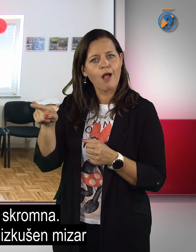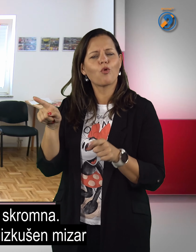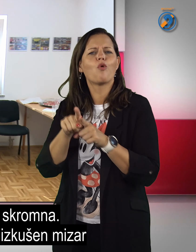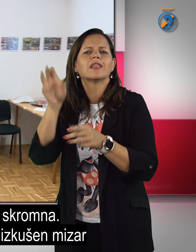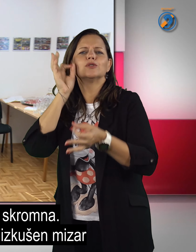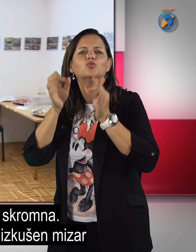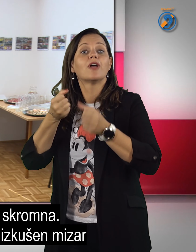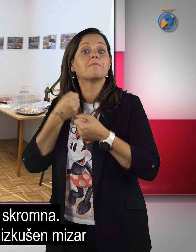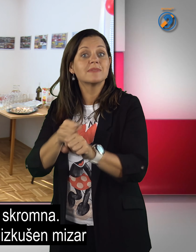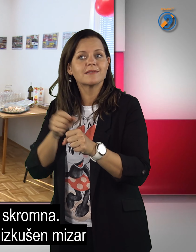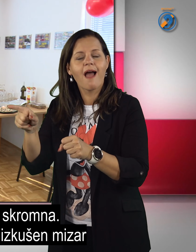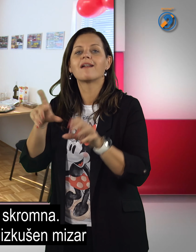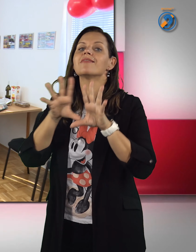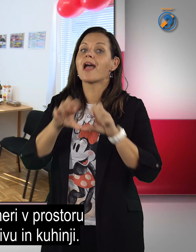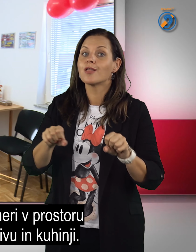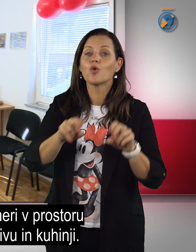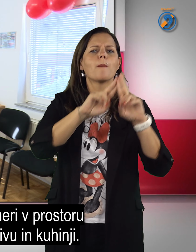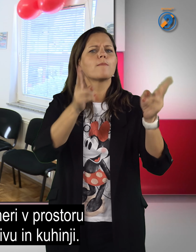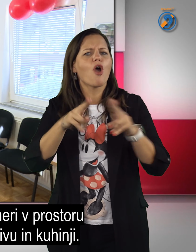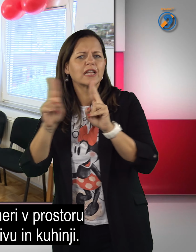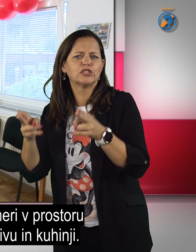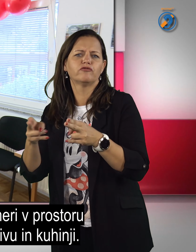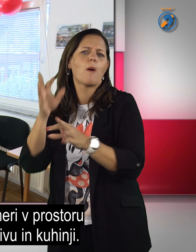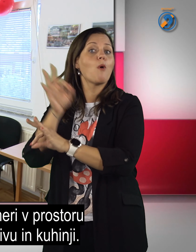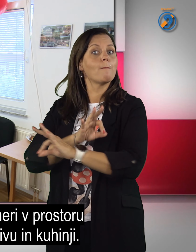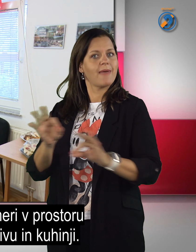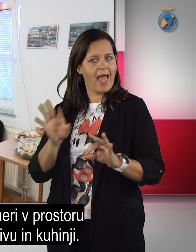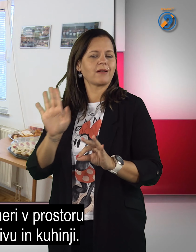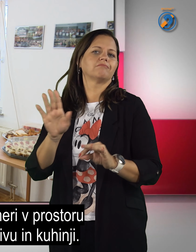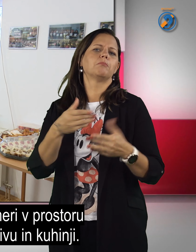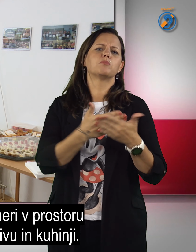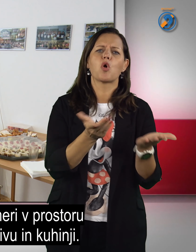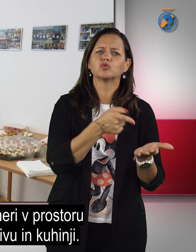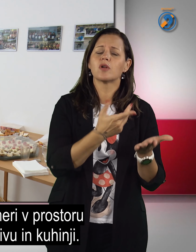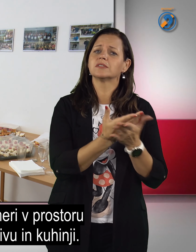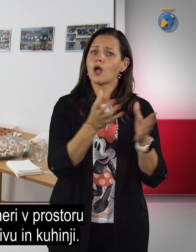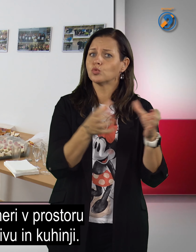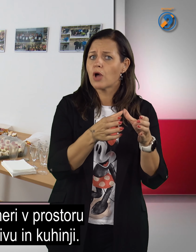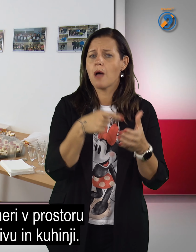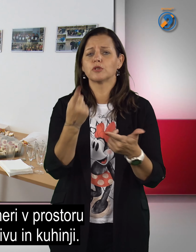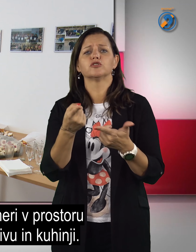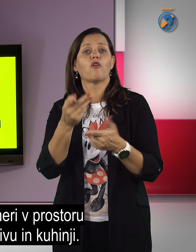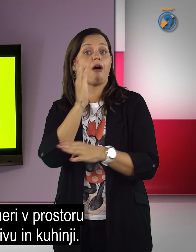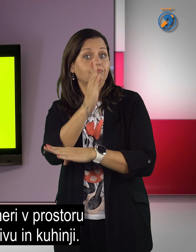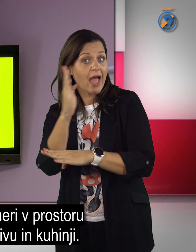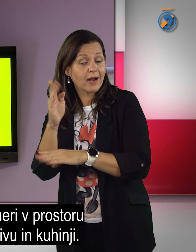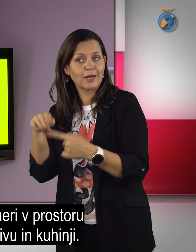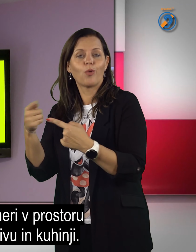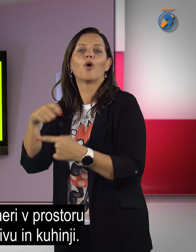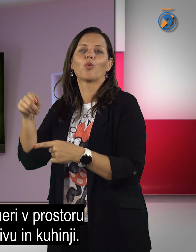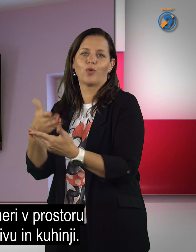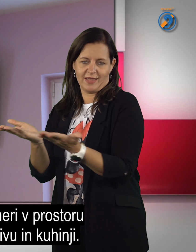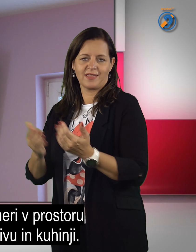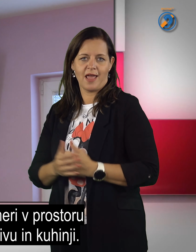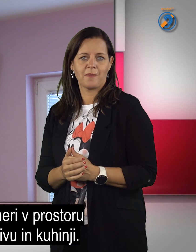Francije Ranko je kot izkušen mizar naredil pohištvo po meri v prostoru za družabništvo, arhivu in kuhinji.